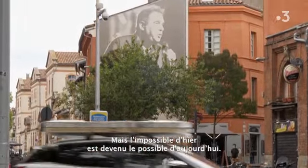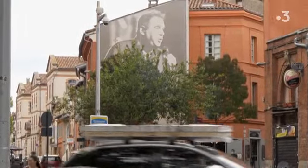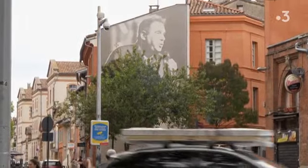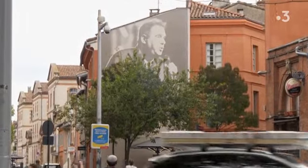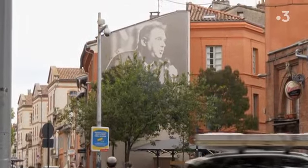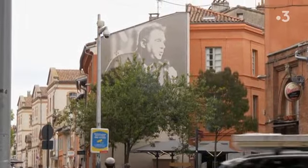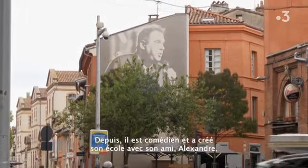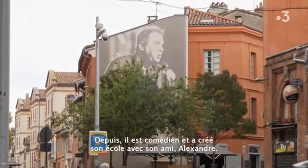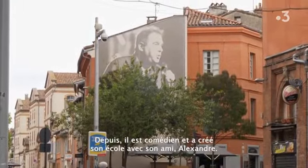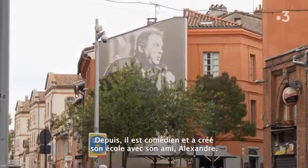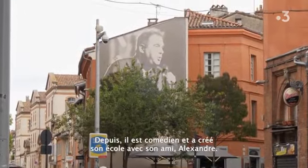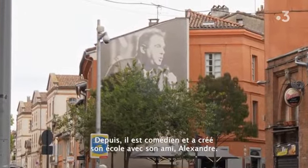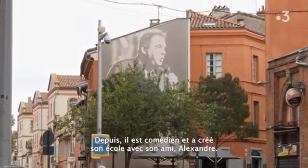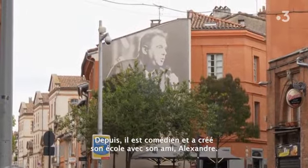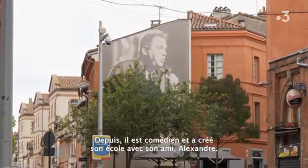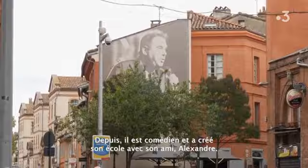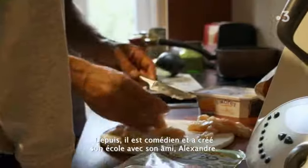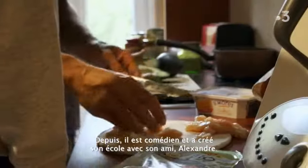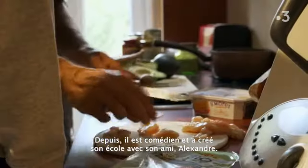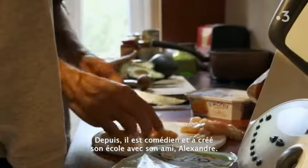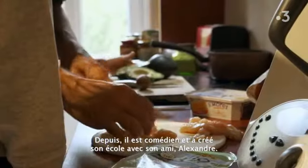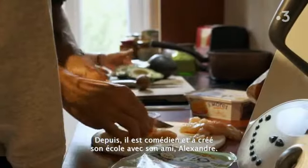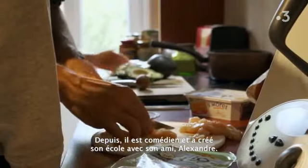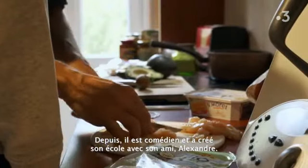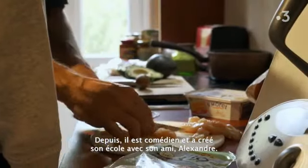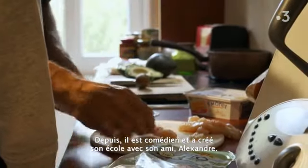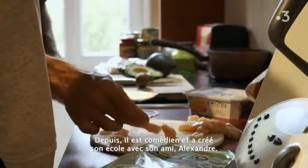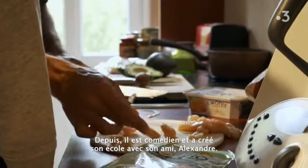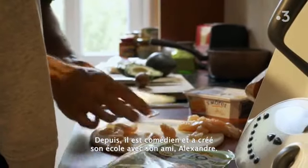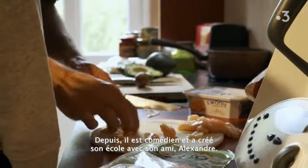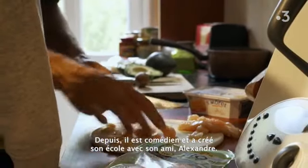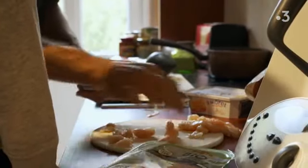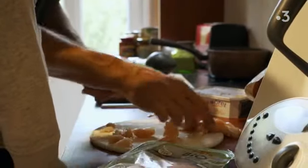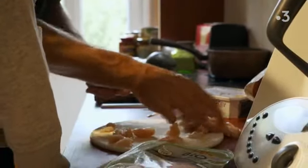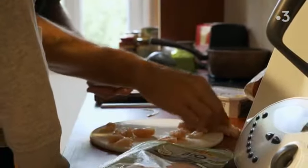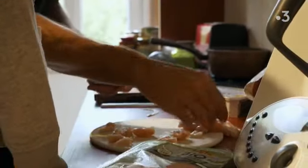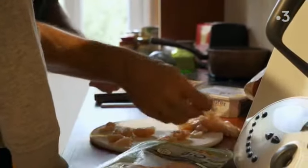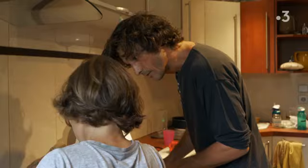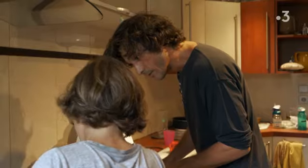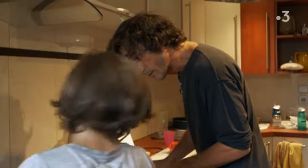d'aujourd'hui. Depuis, il est comédien et a créé son école avec son ami Alexandre.